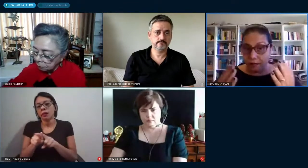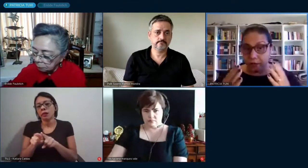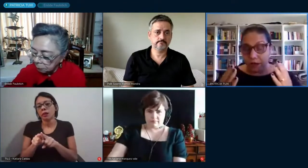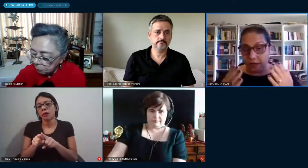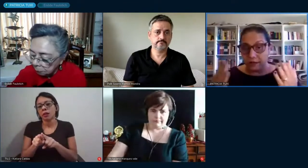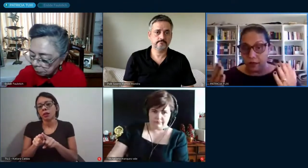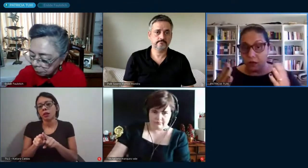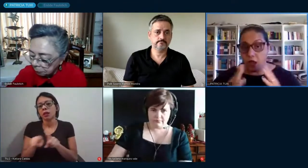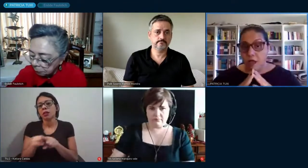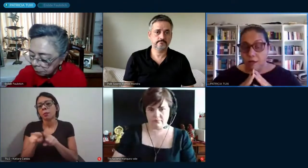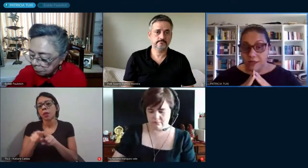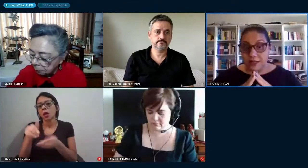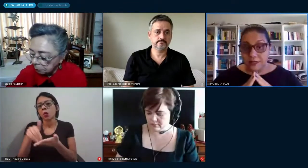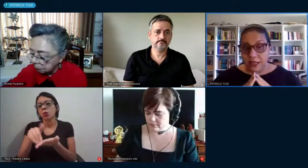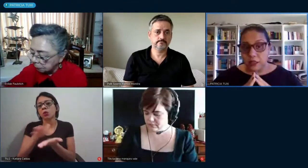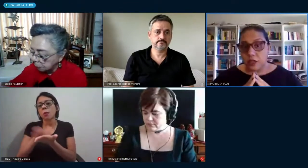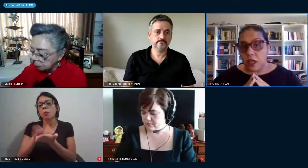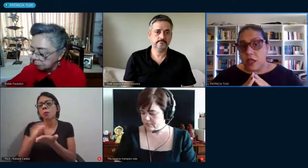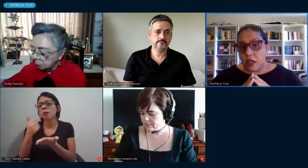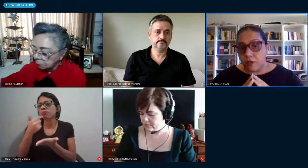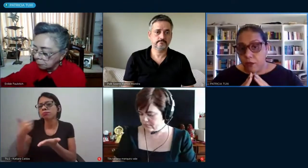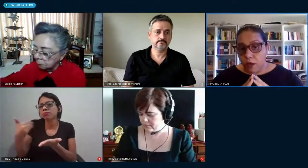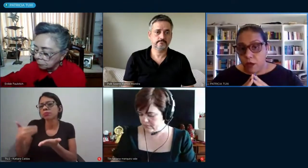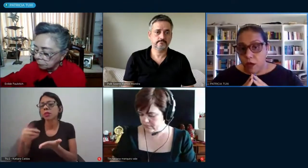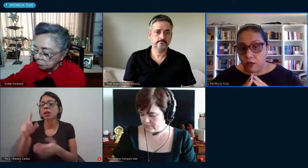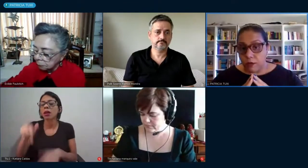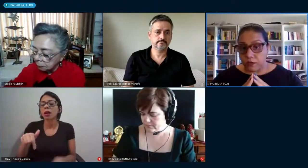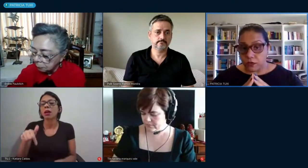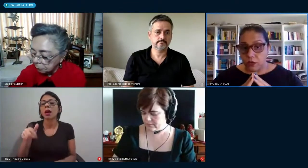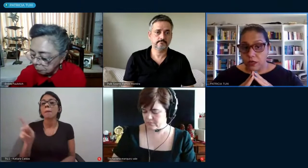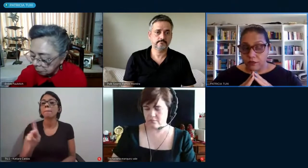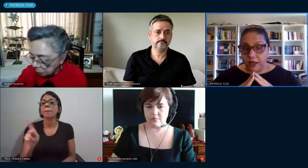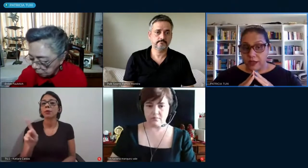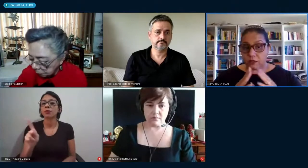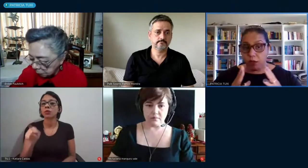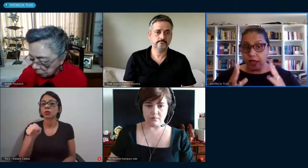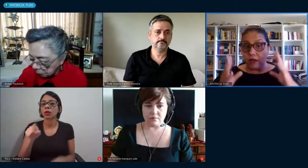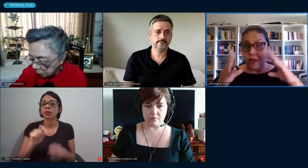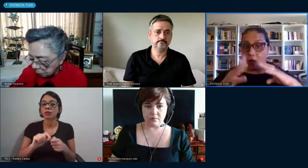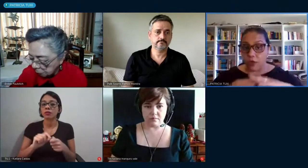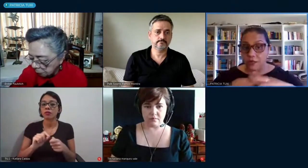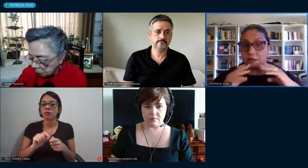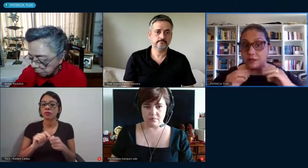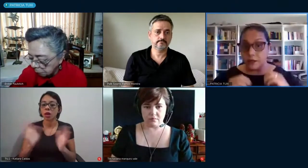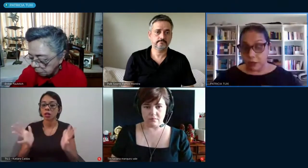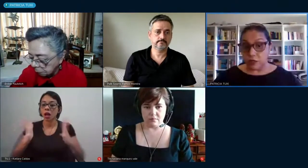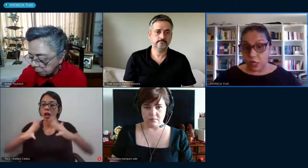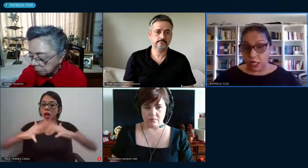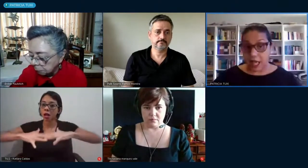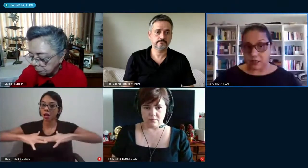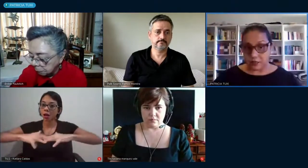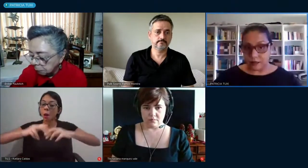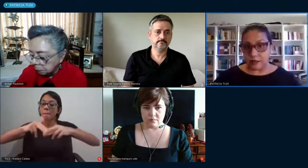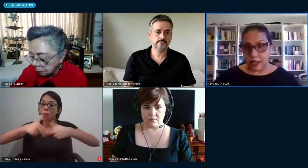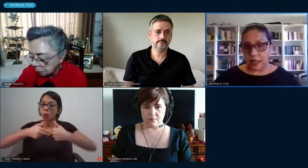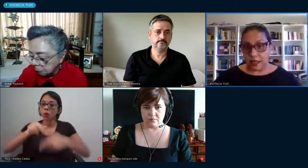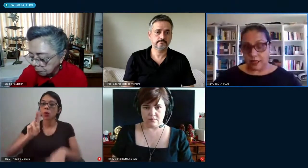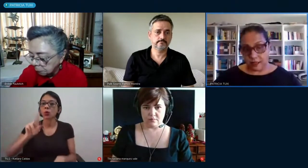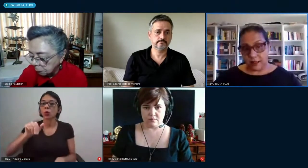a publicação mais recente, que foi quando a professora faz o elo da harmonização pelas